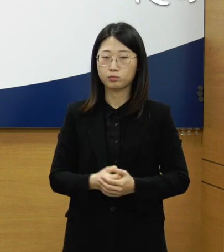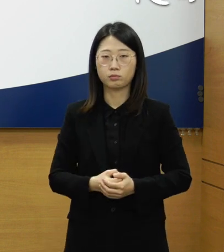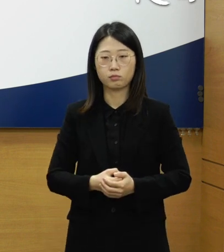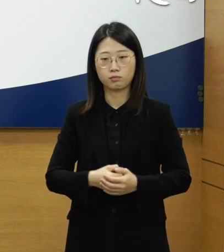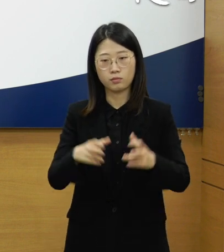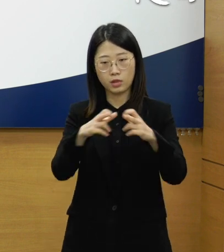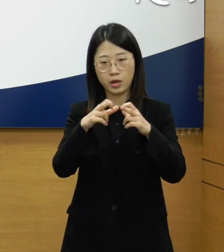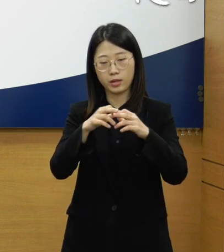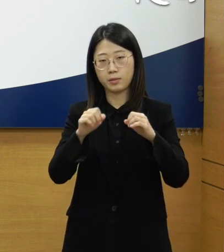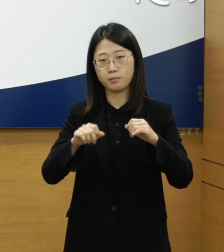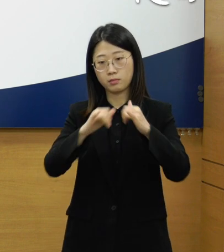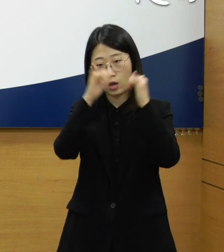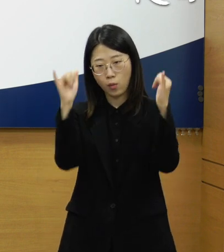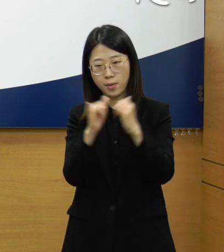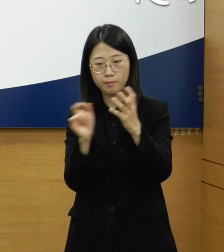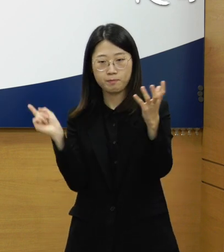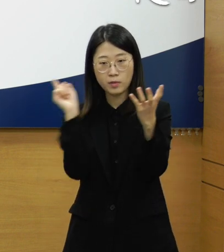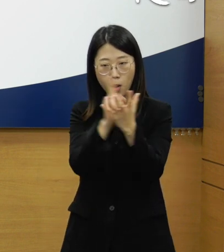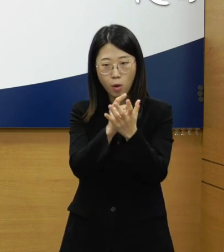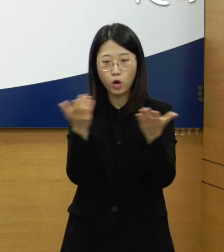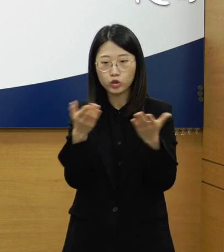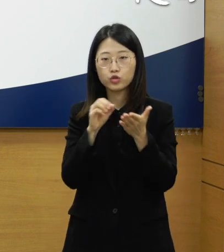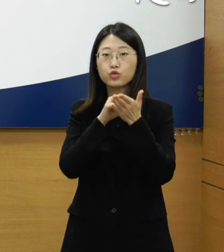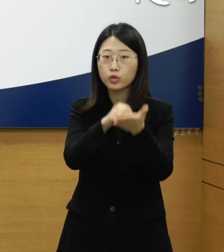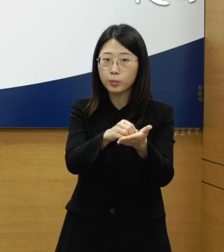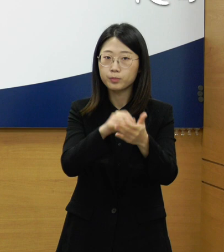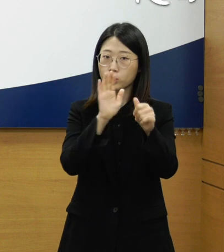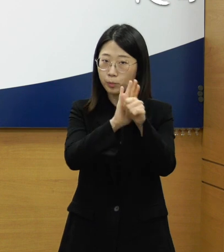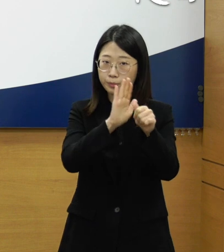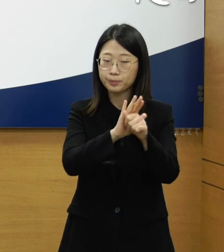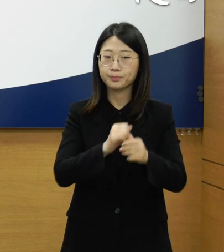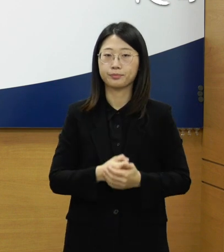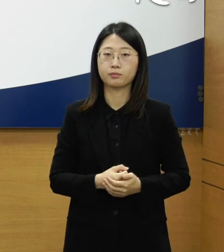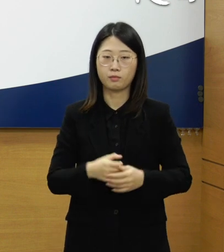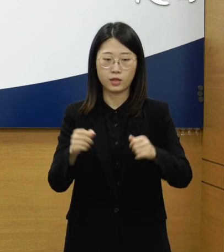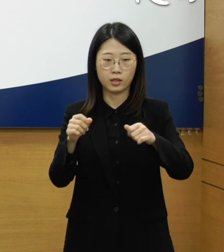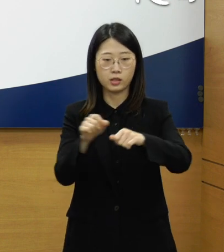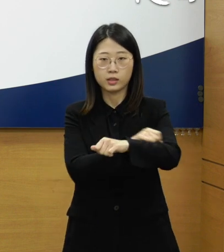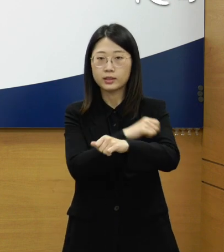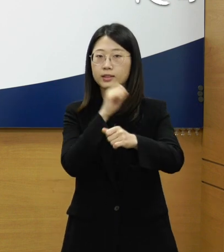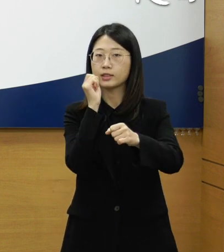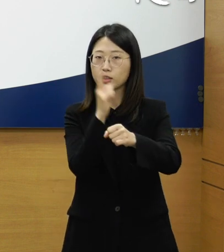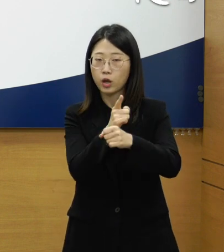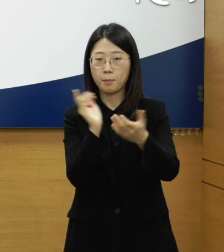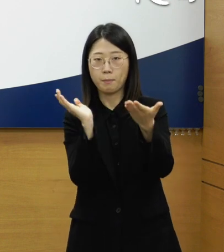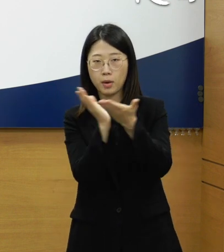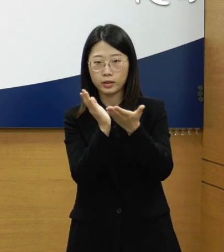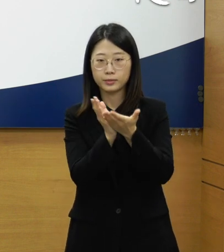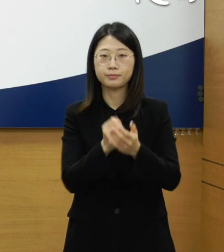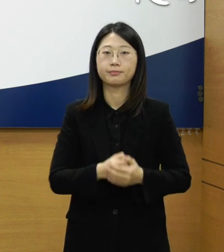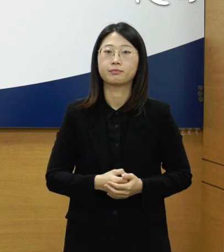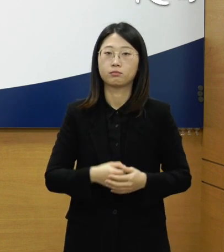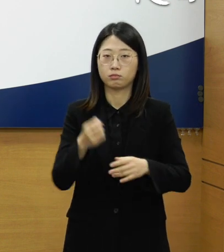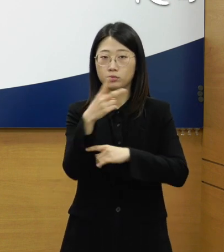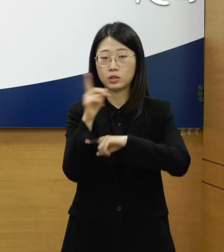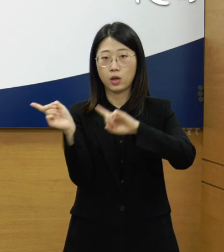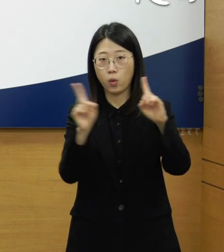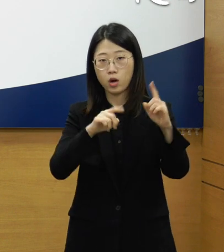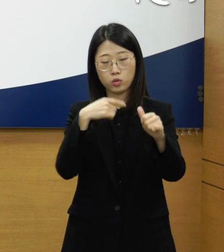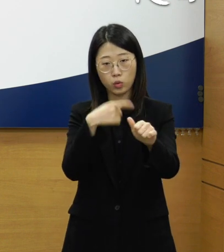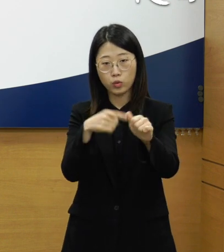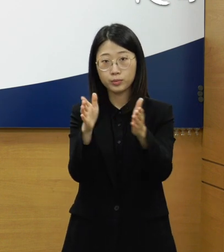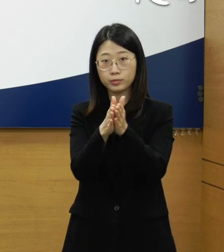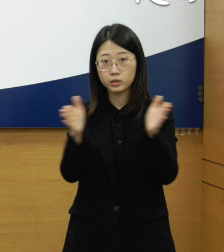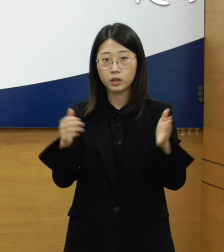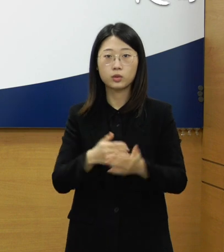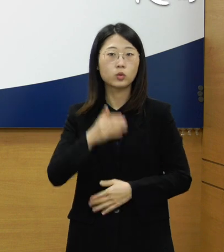참여를 돕고자 올해부터 장애 특성에 맞는 재활 교육을 시작했습니다.